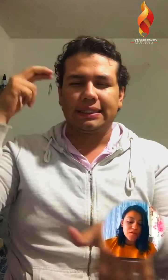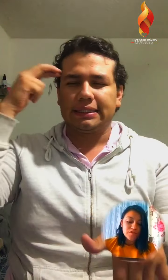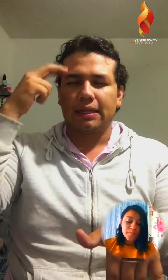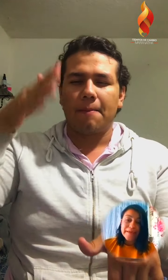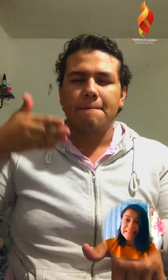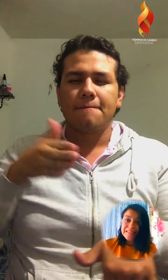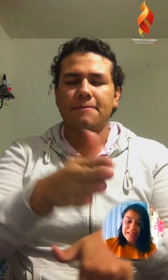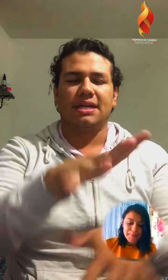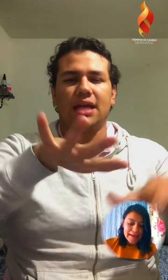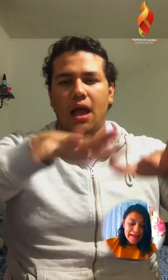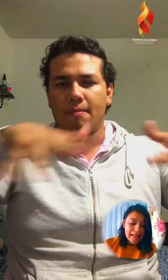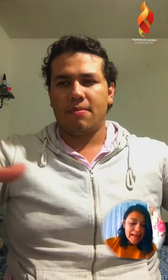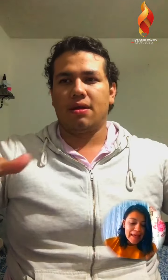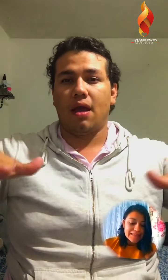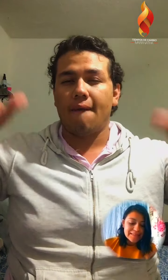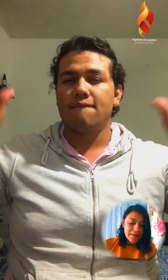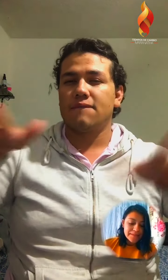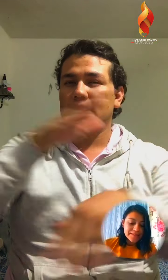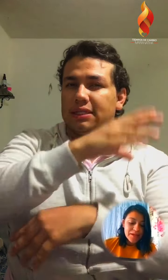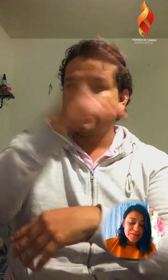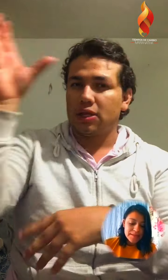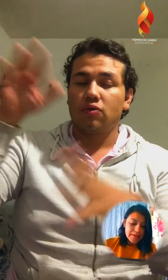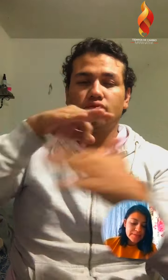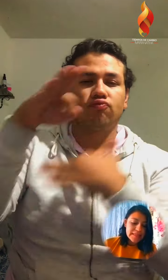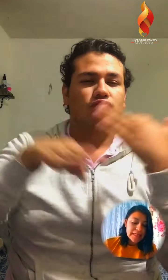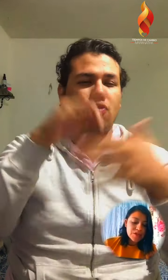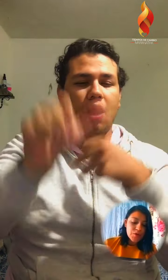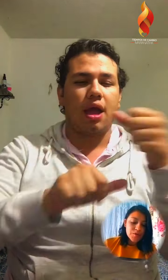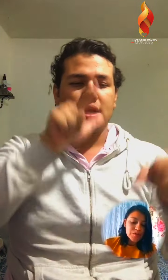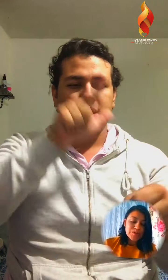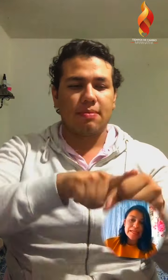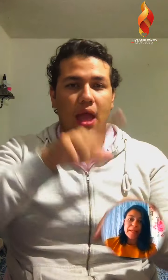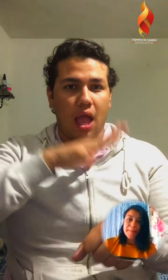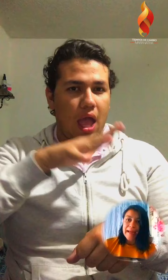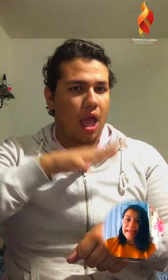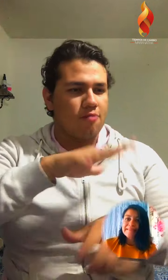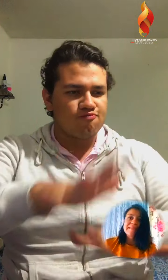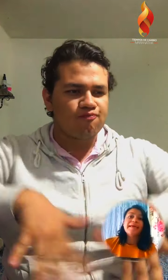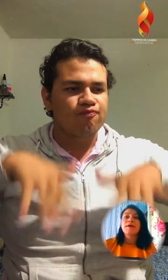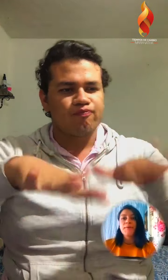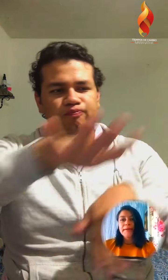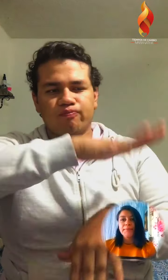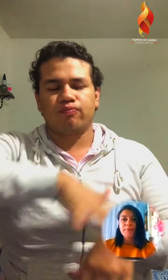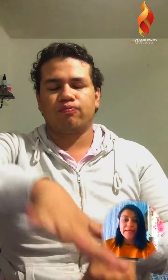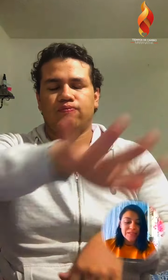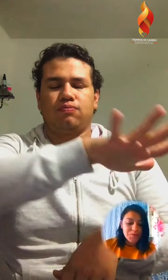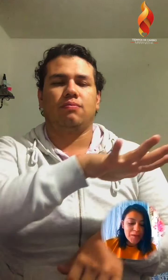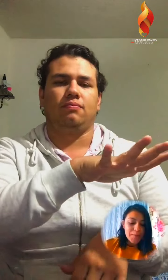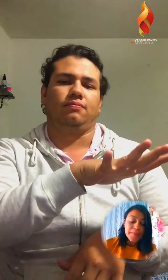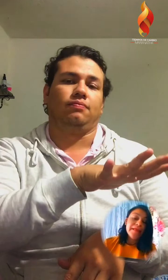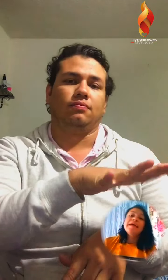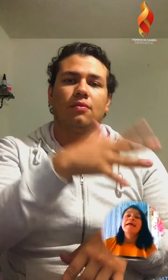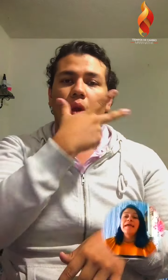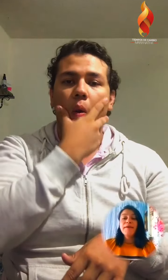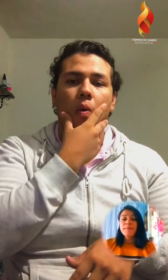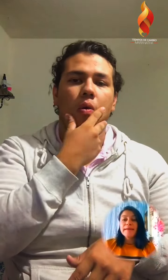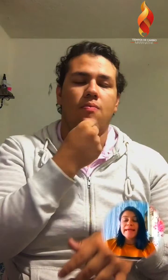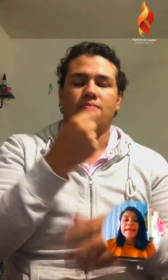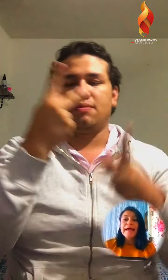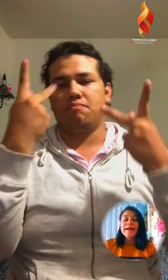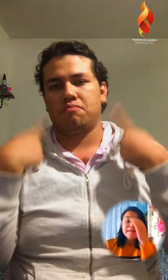sobre los peces del mar, las aves de los cielos y todos los animales que corren por el suelo.